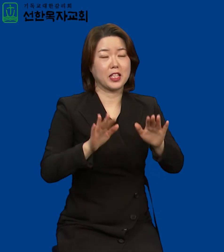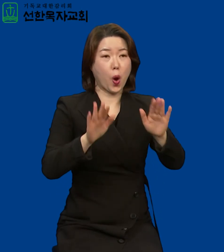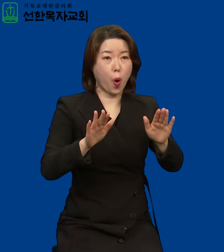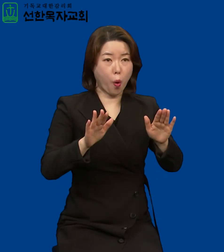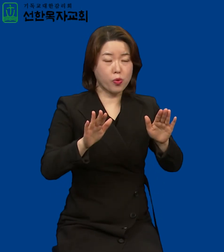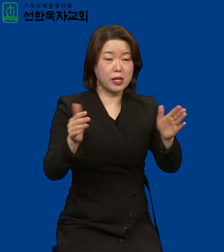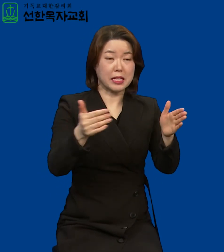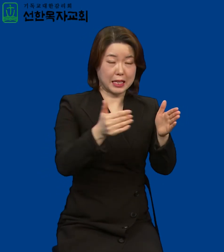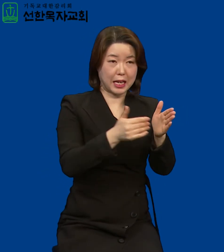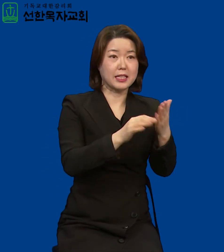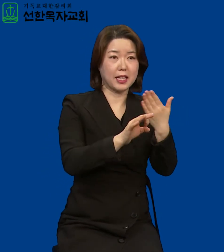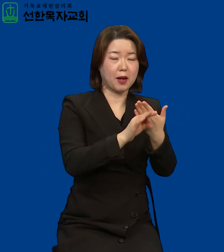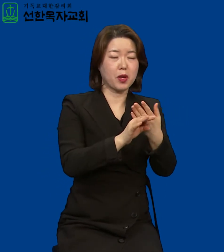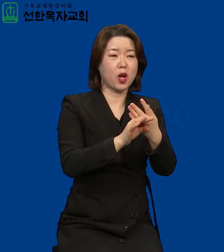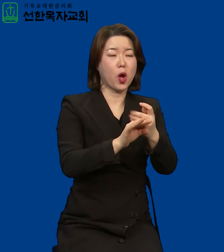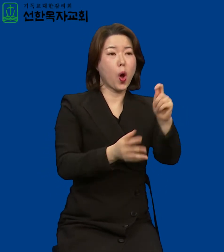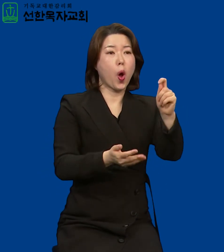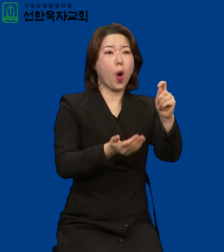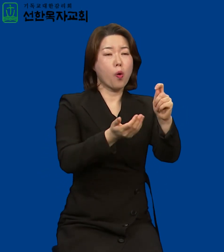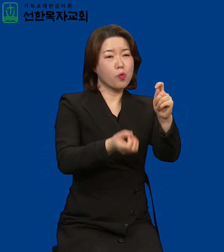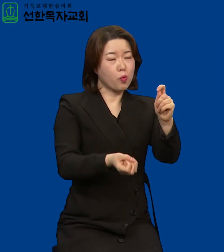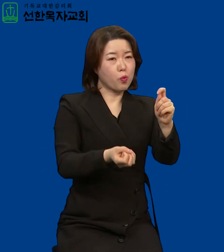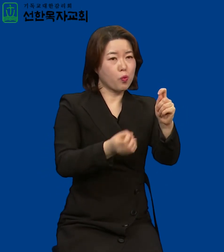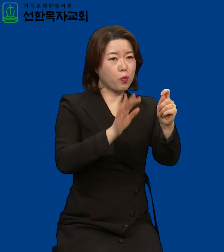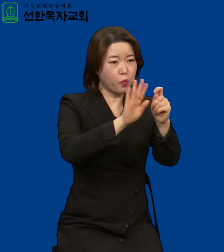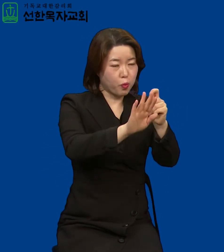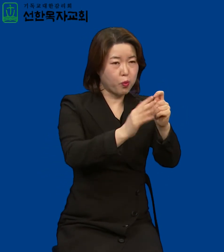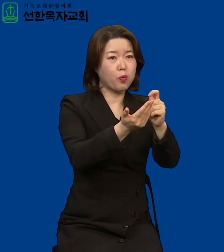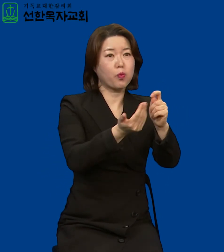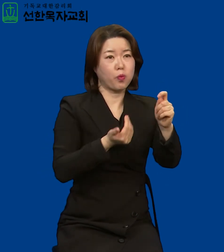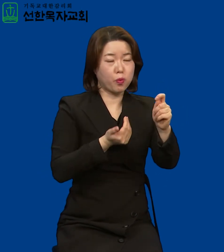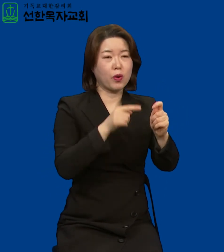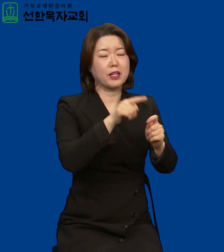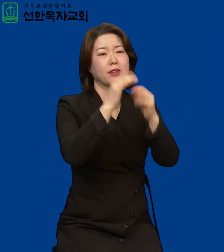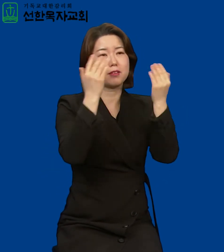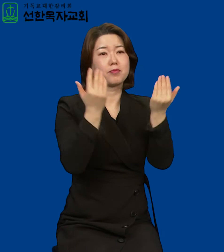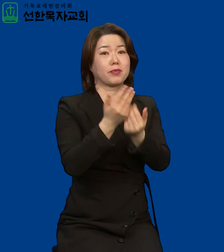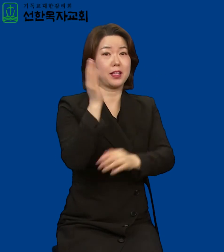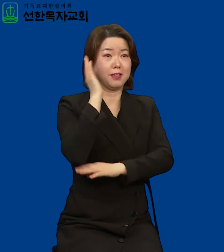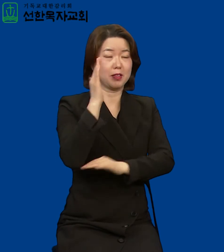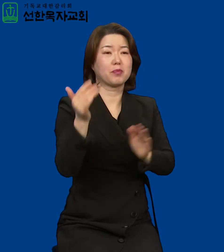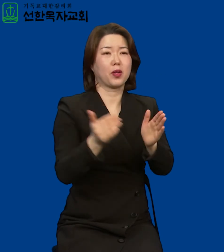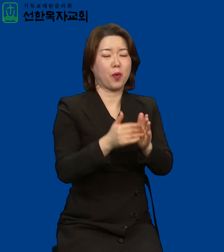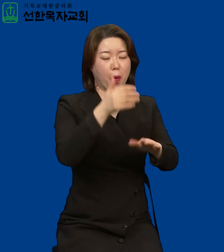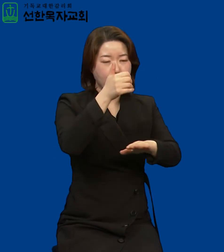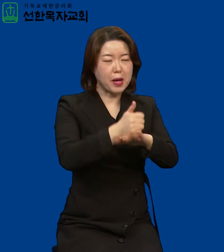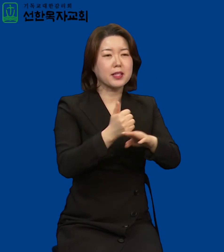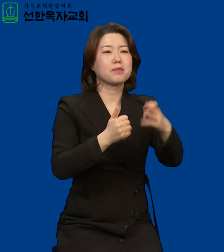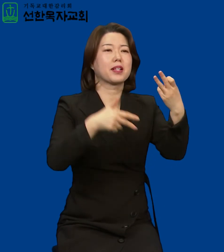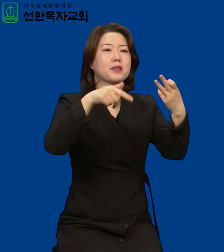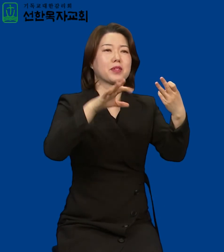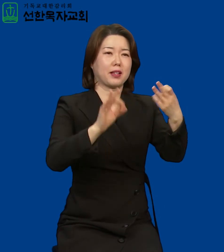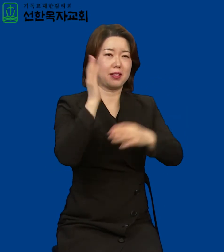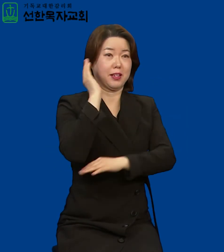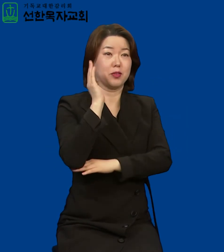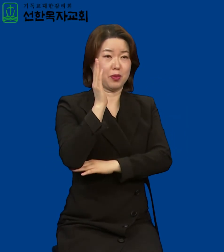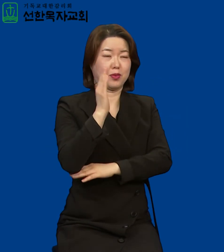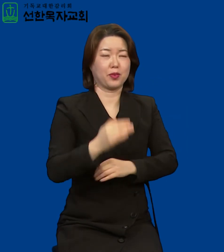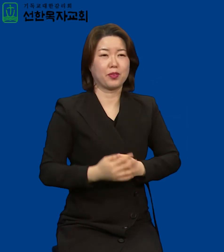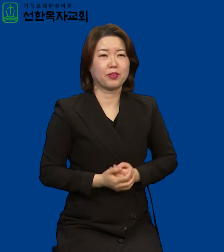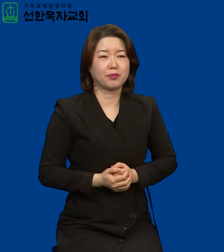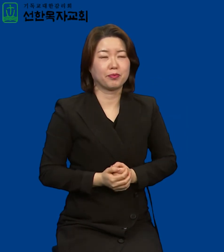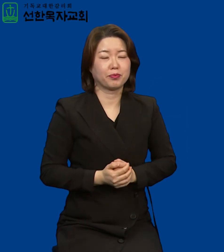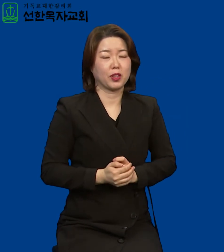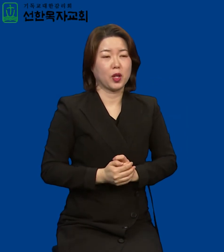오늘로서 고린도후서 설교가 끝납니다. 오늘 마지막 13장 설교입니다. 이